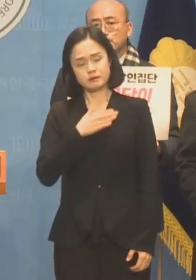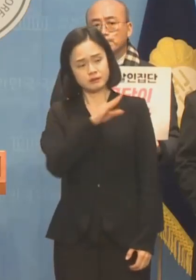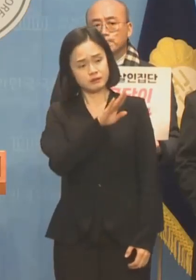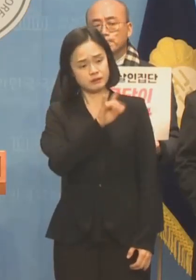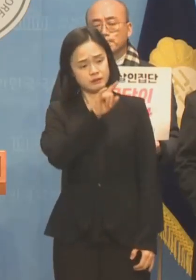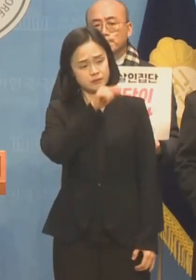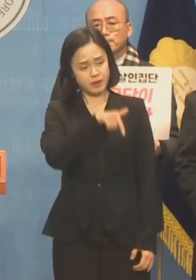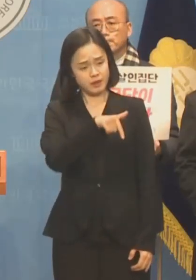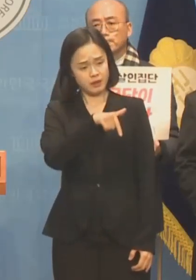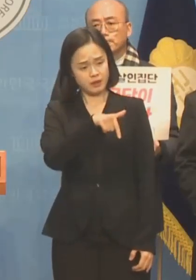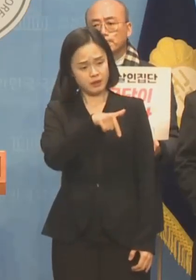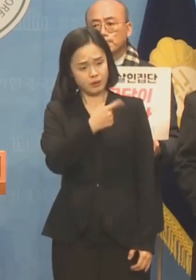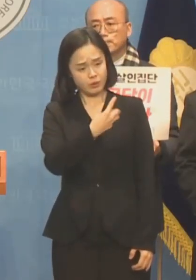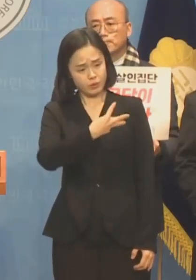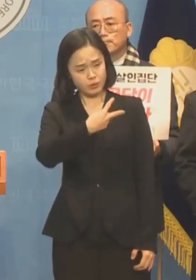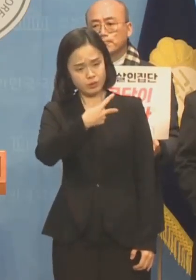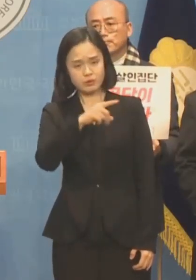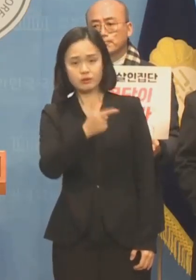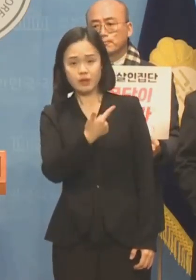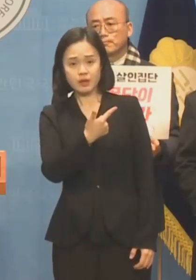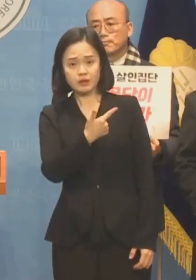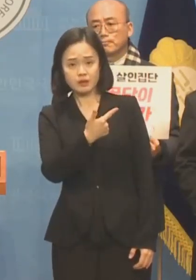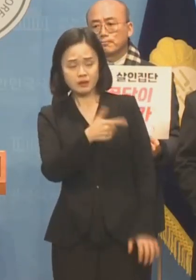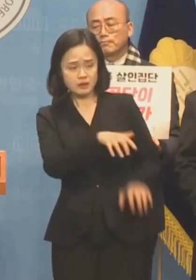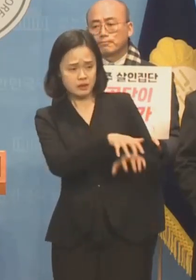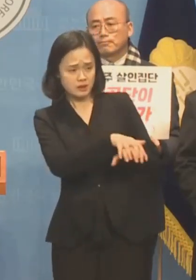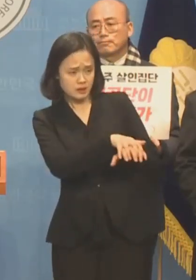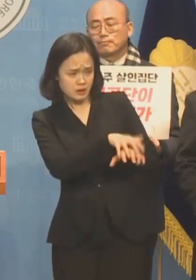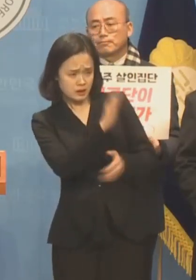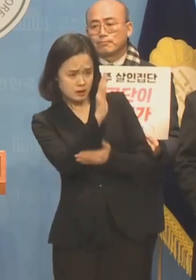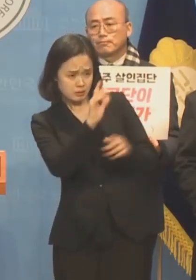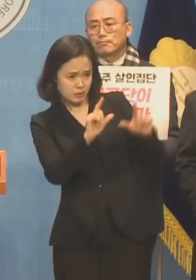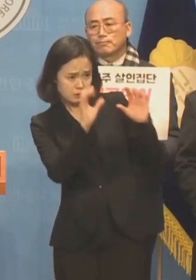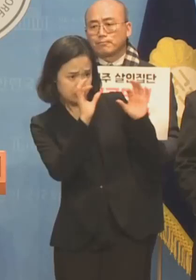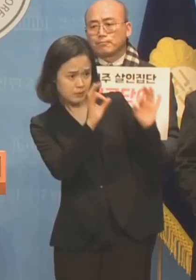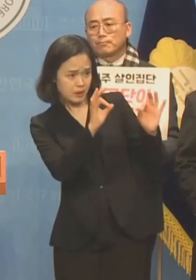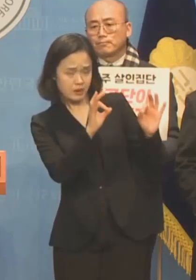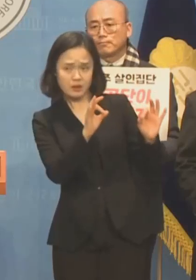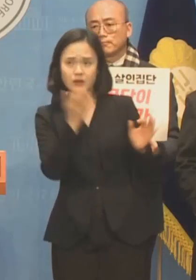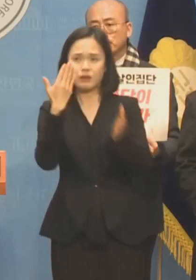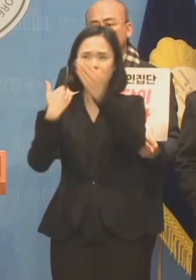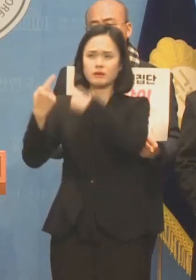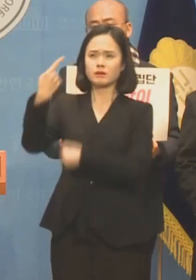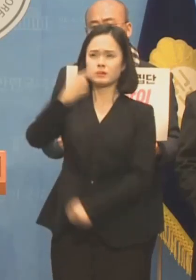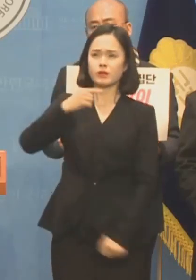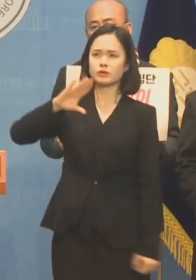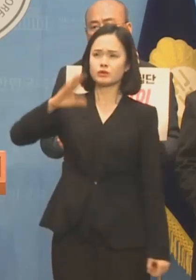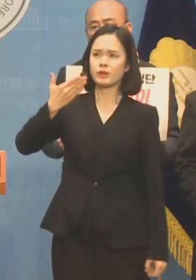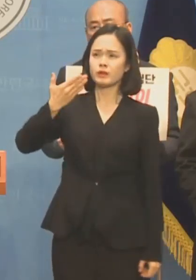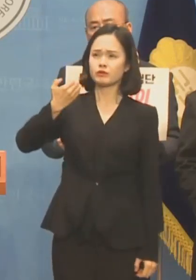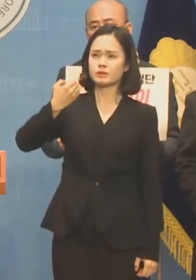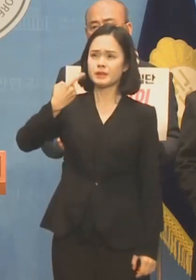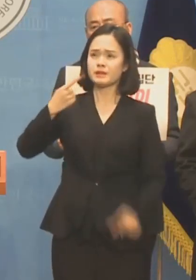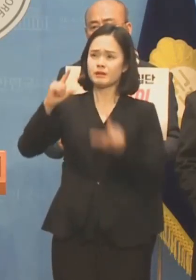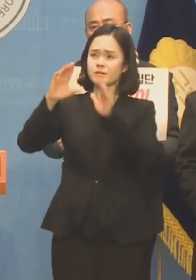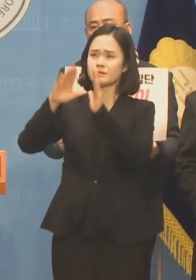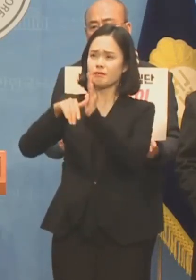1991년 4월 26일 그 모습 보는 것과 똑같았습니다.